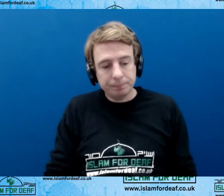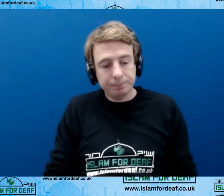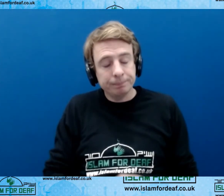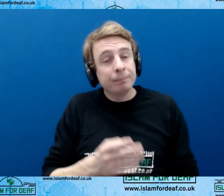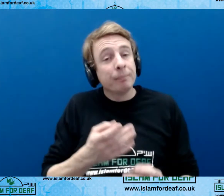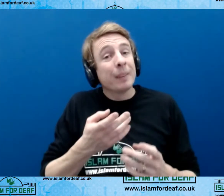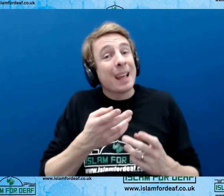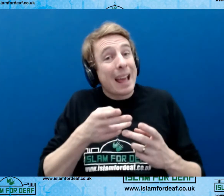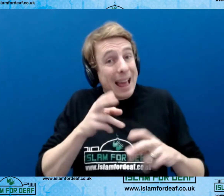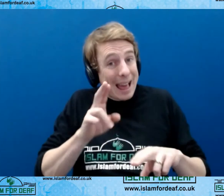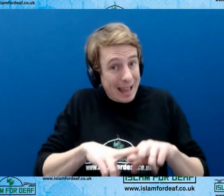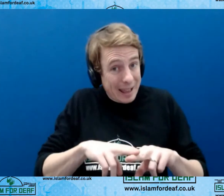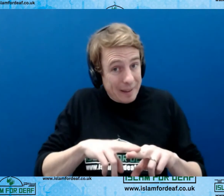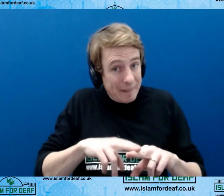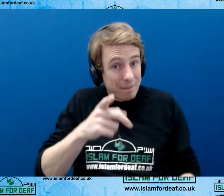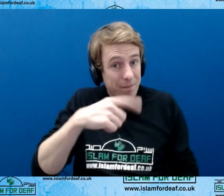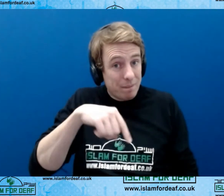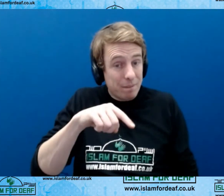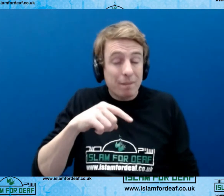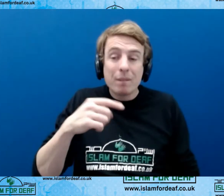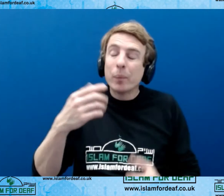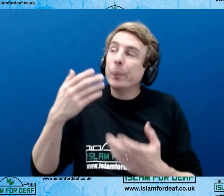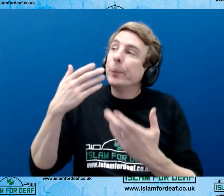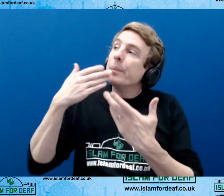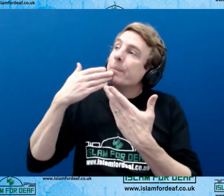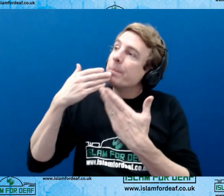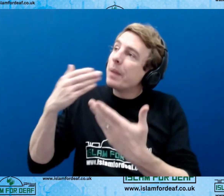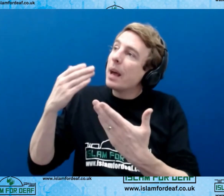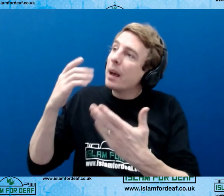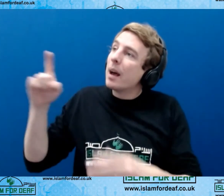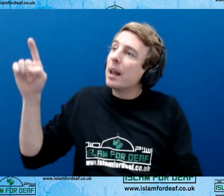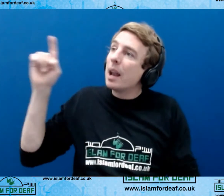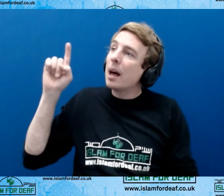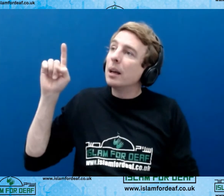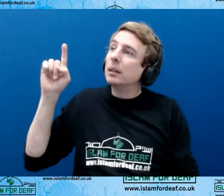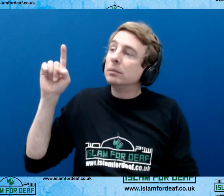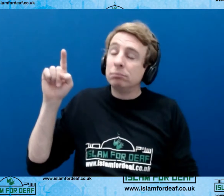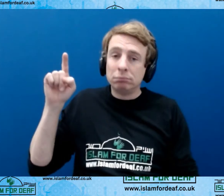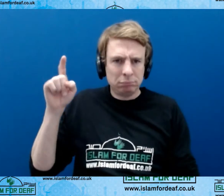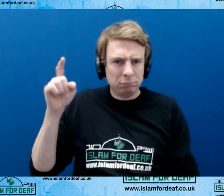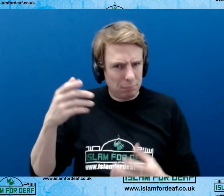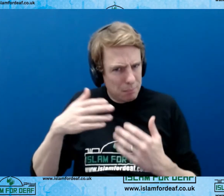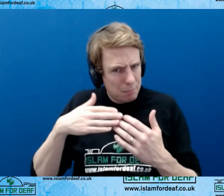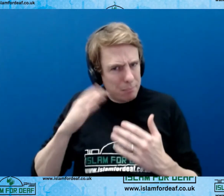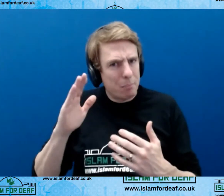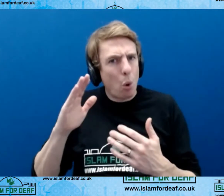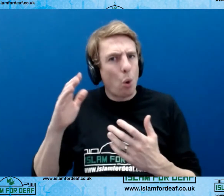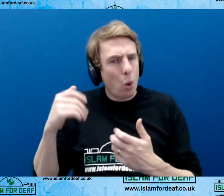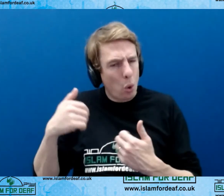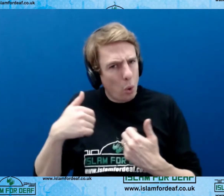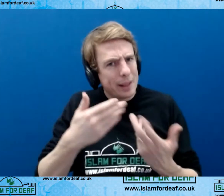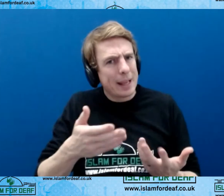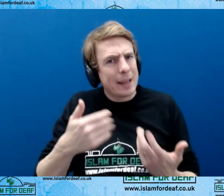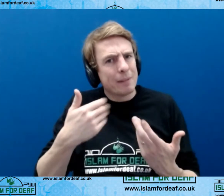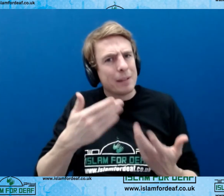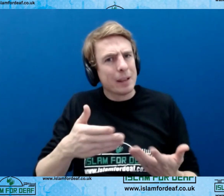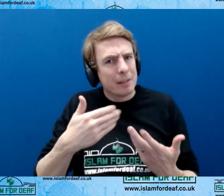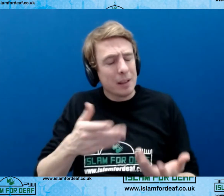you. وقال تعالى في آية أخرى: أولم يروا أنا جعلنا حرما آمنا.